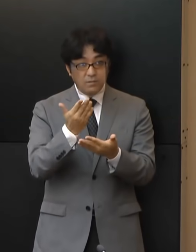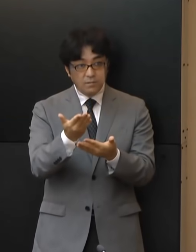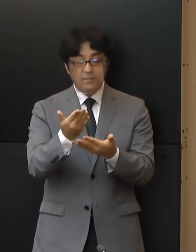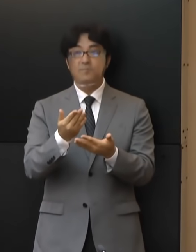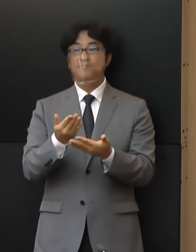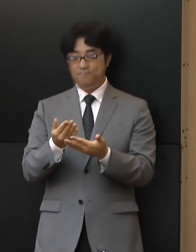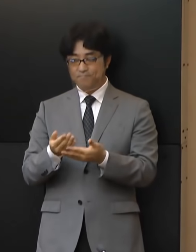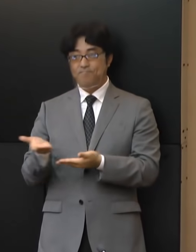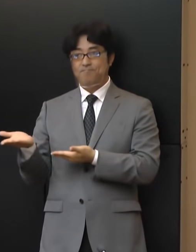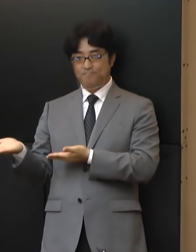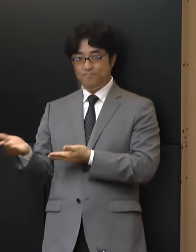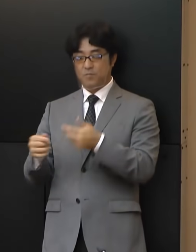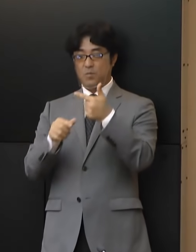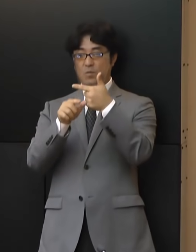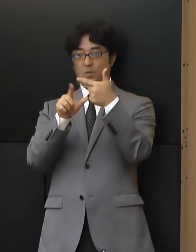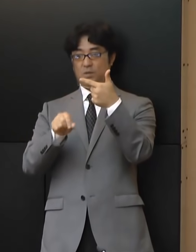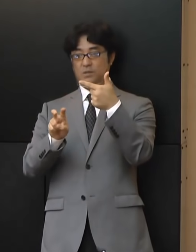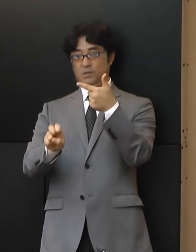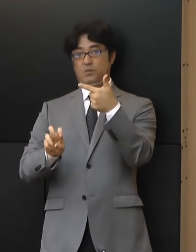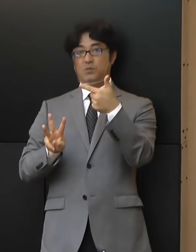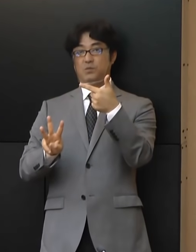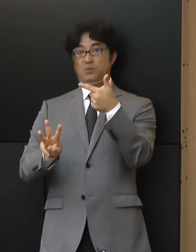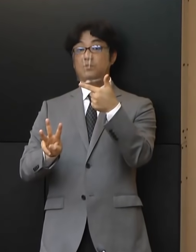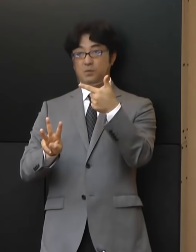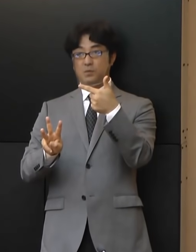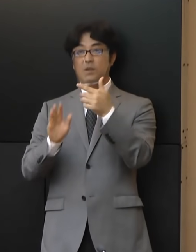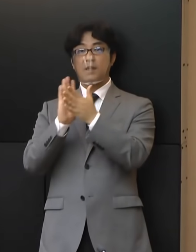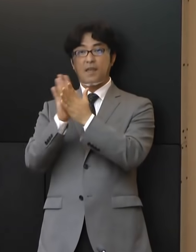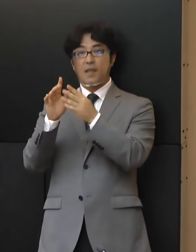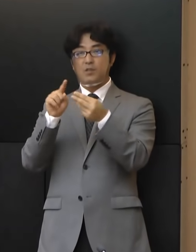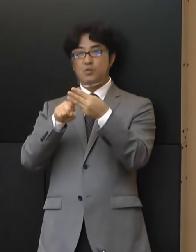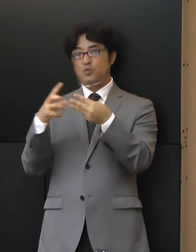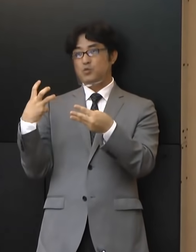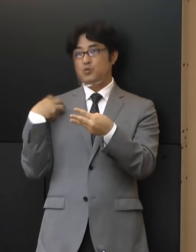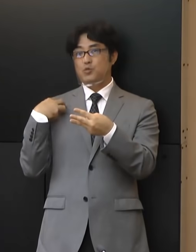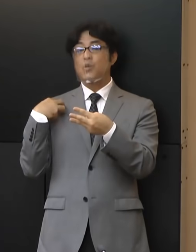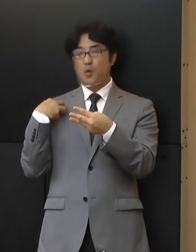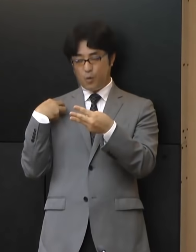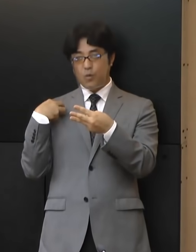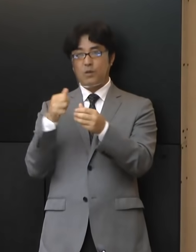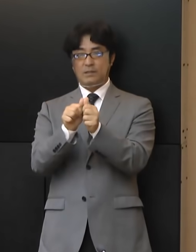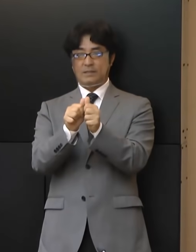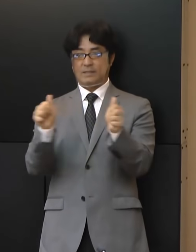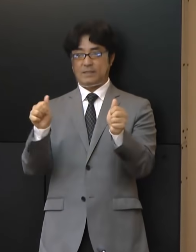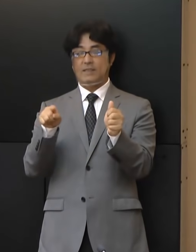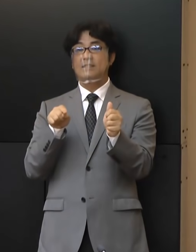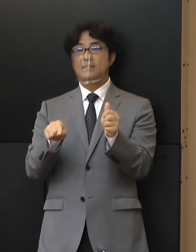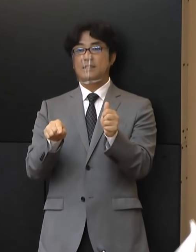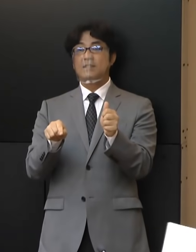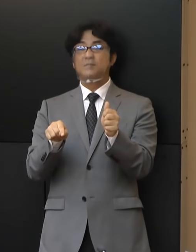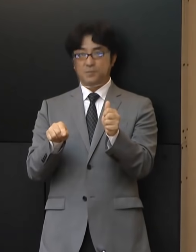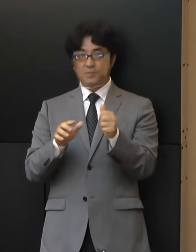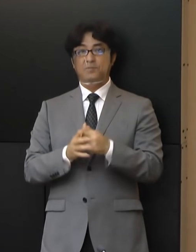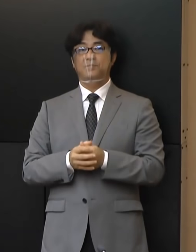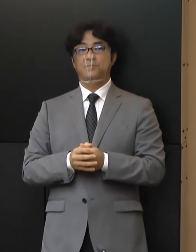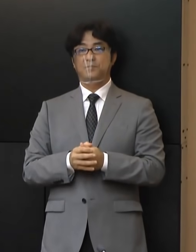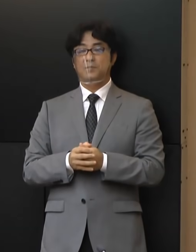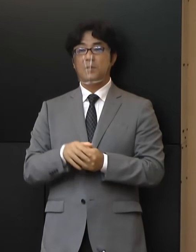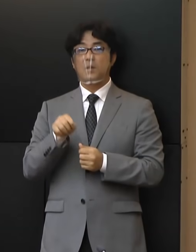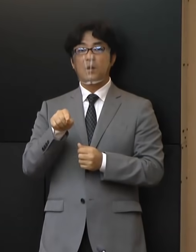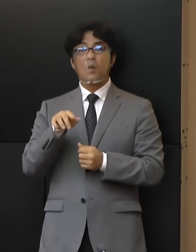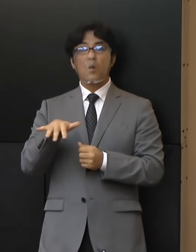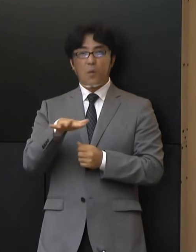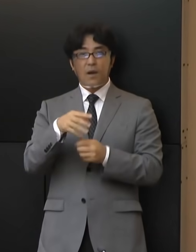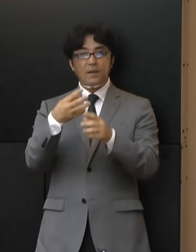6月23日の、県主催の全戦没者慰霊式典は、その、日に